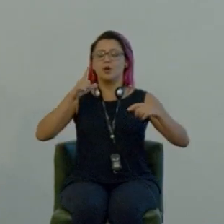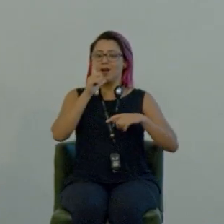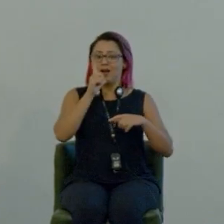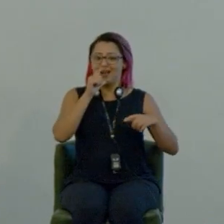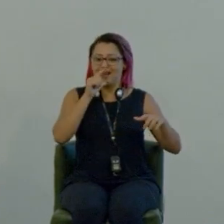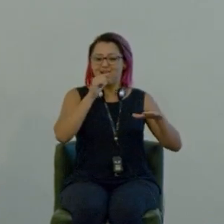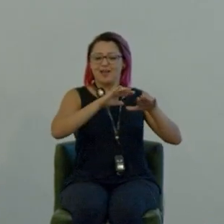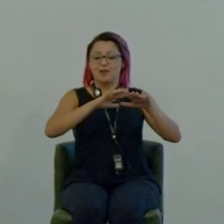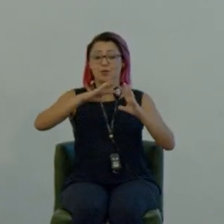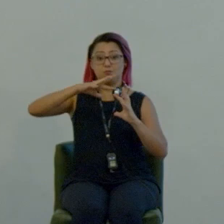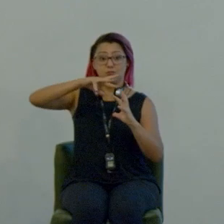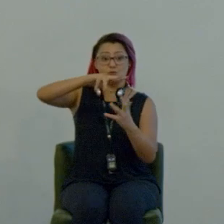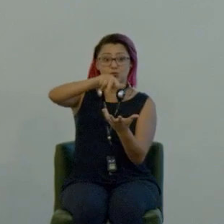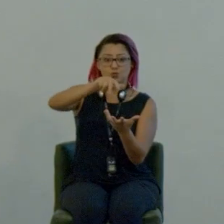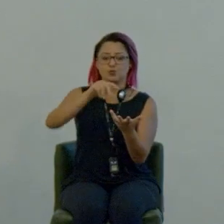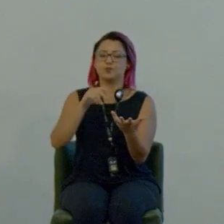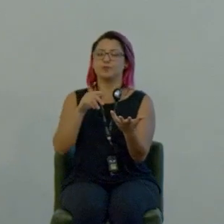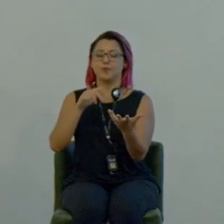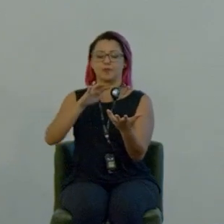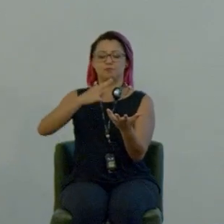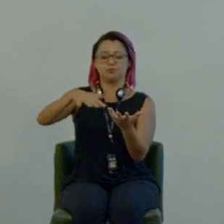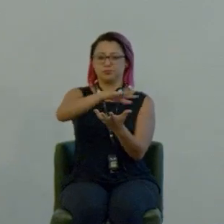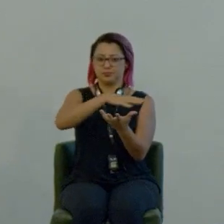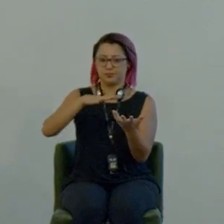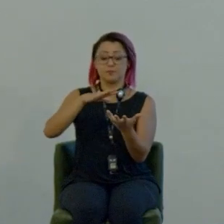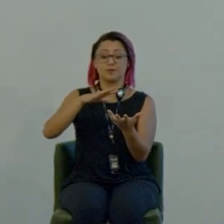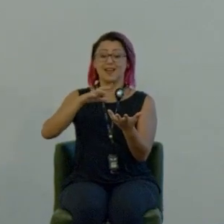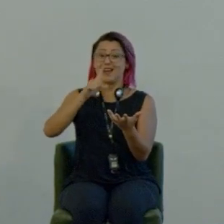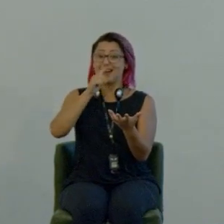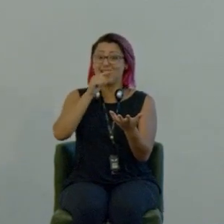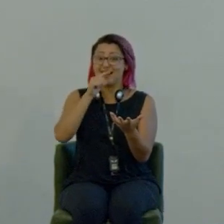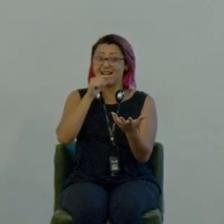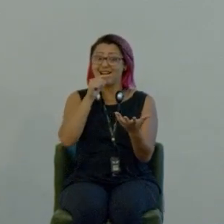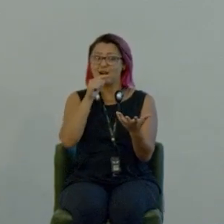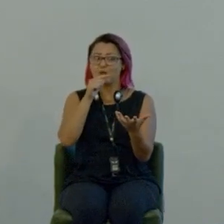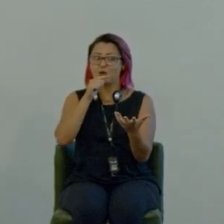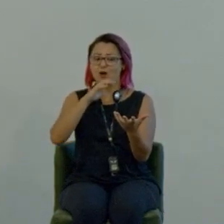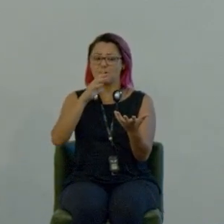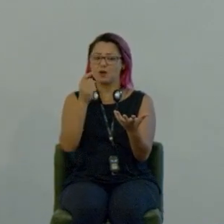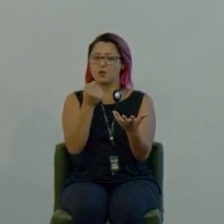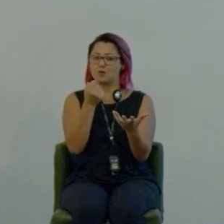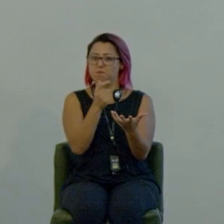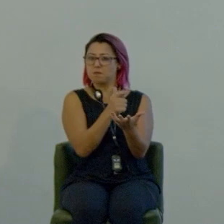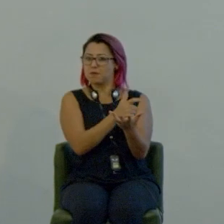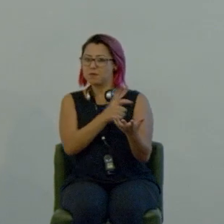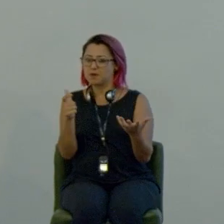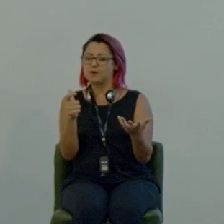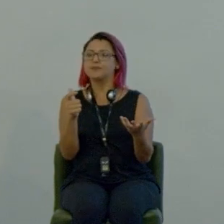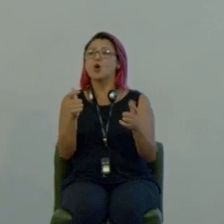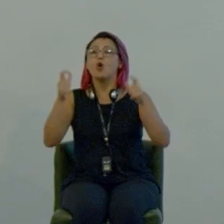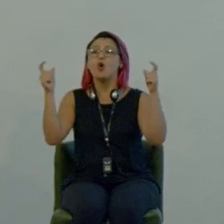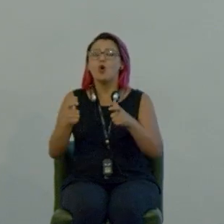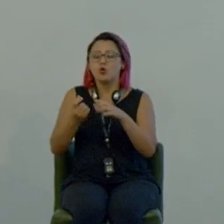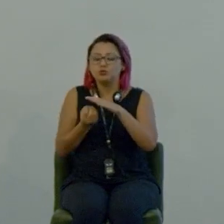doce superficial do mundo sai pela boca do rio Amazonas. Não sei se vocês estão acompanhando isso, mas a gente está passando por uma seca horrorosa